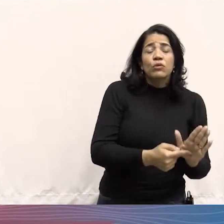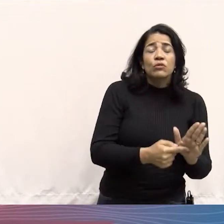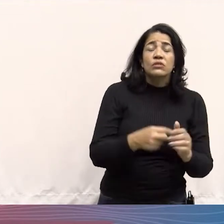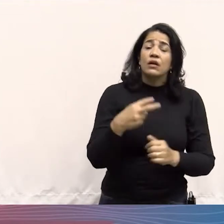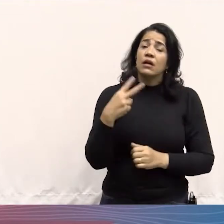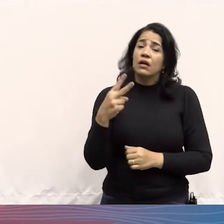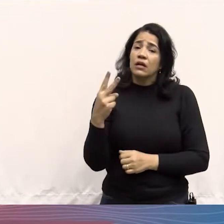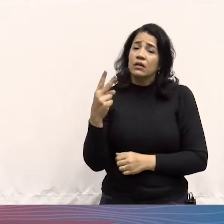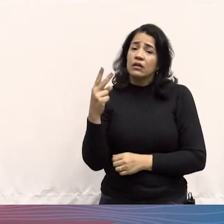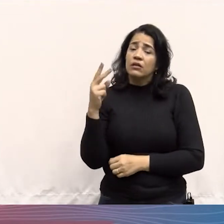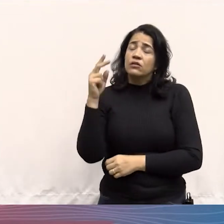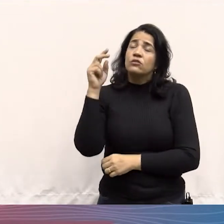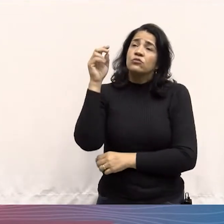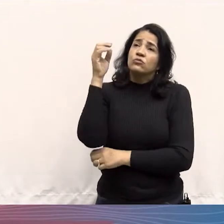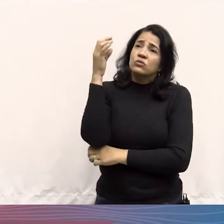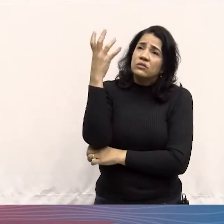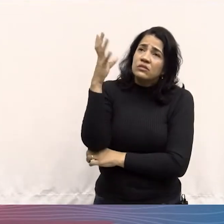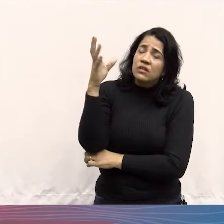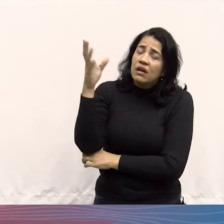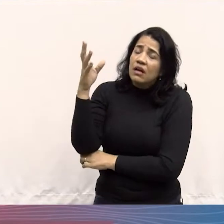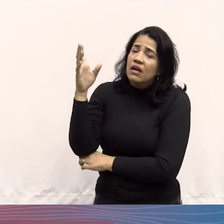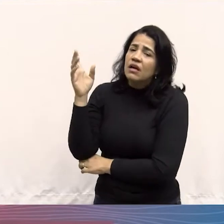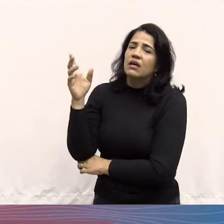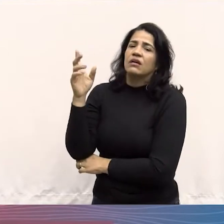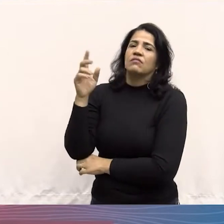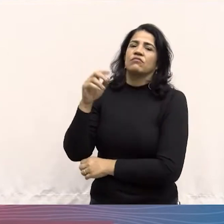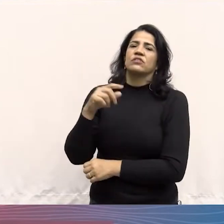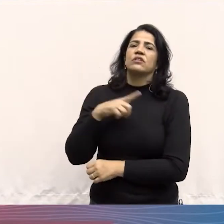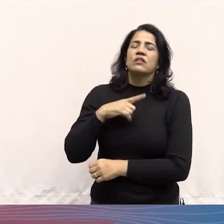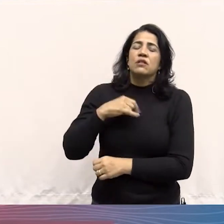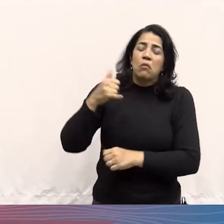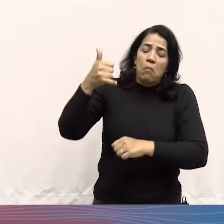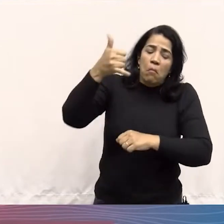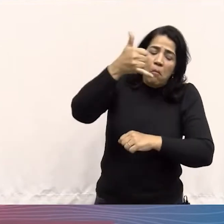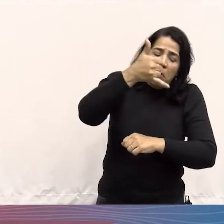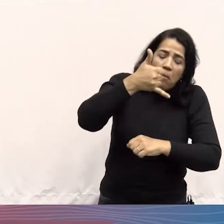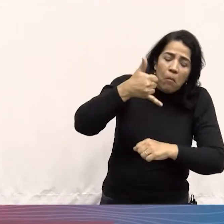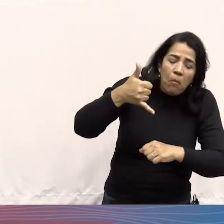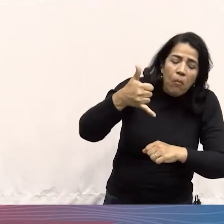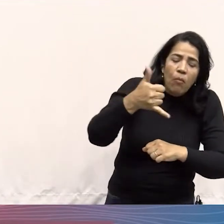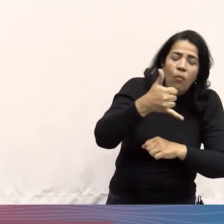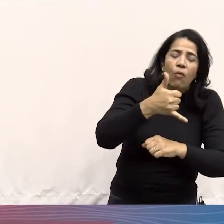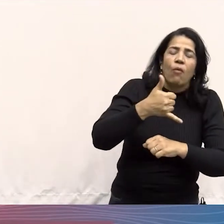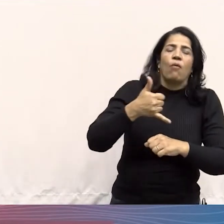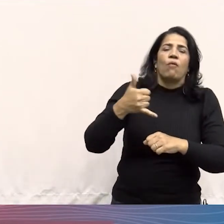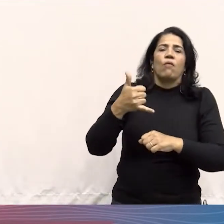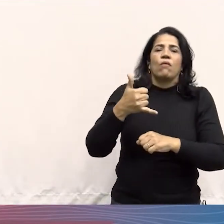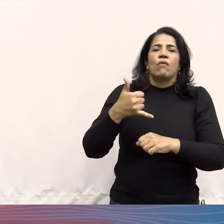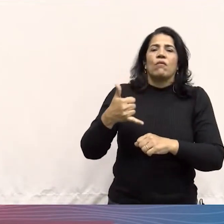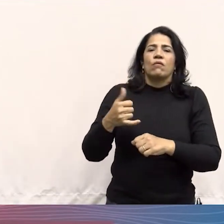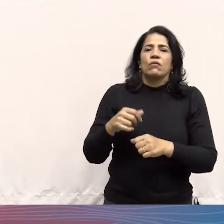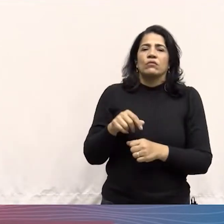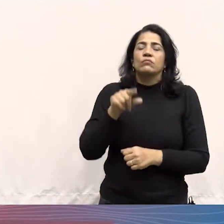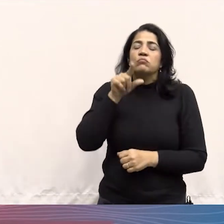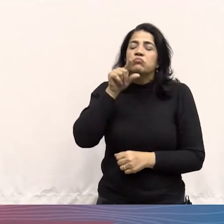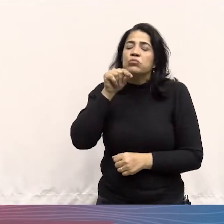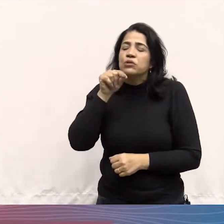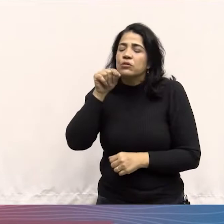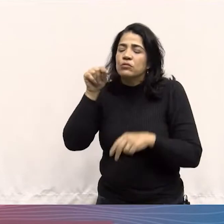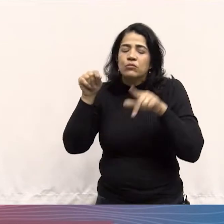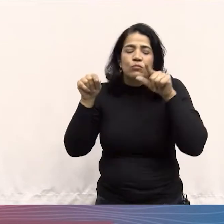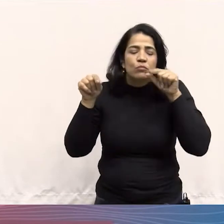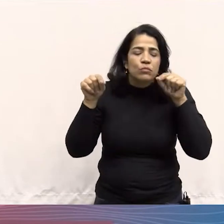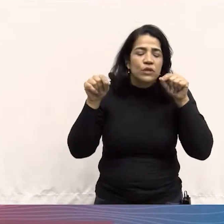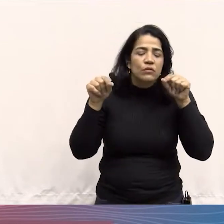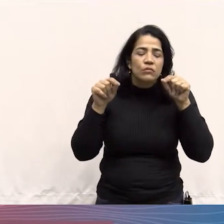oliveiras, vertendo óleo para uma bacia, óleo dourado, 2 bicos de ouro, não é verdade?